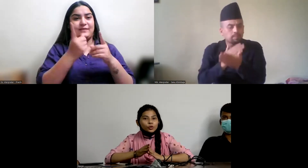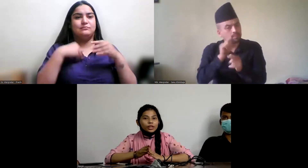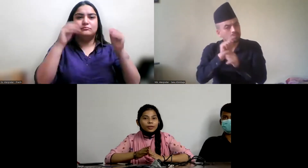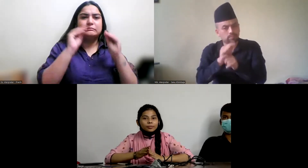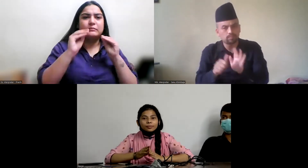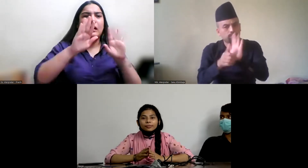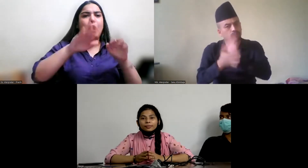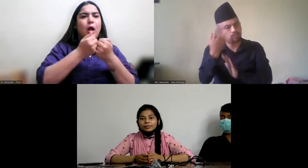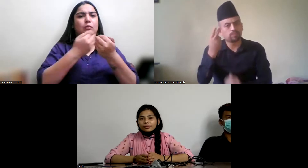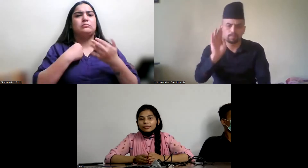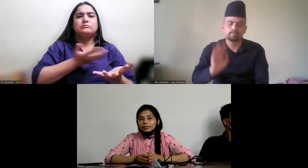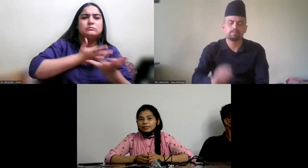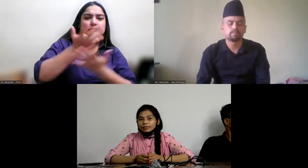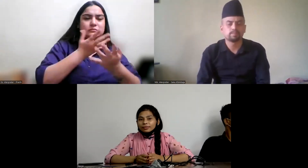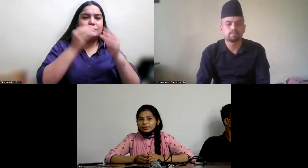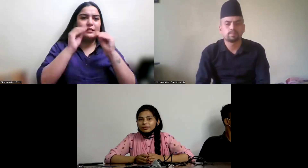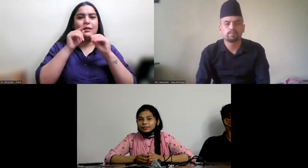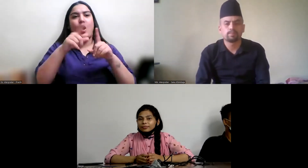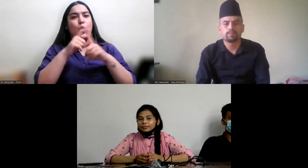काम शुरू किया।